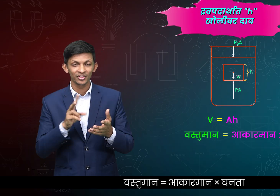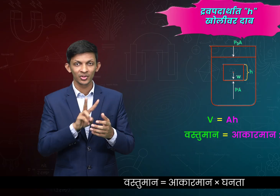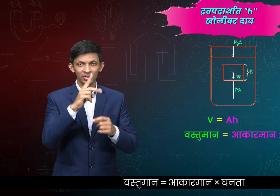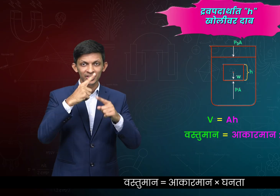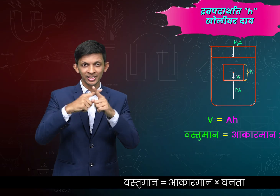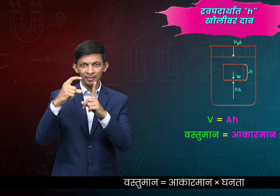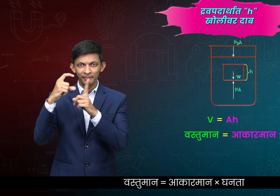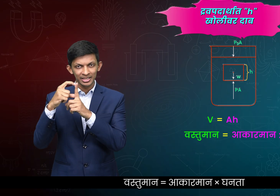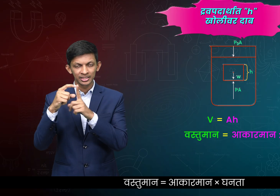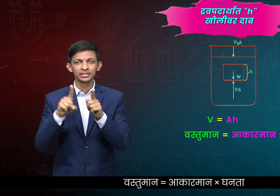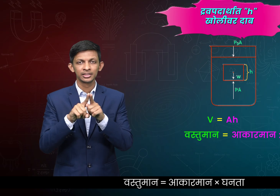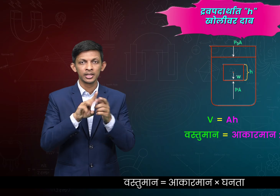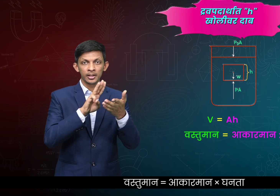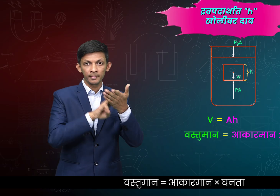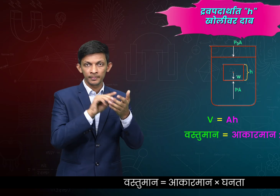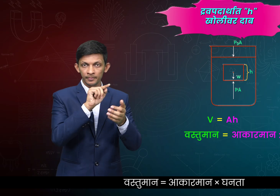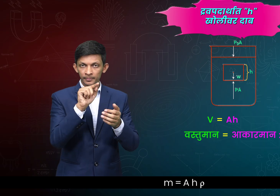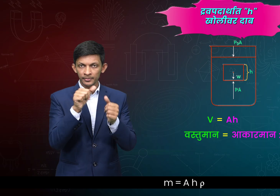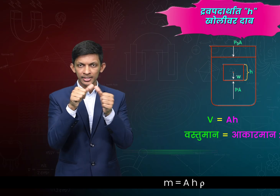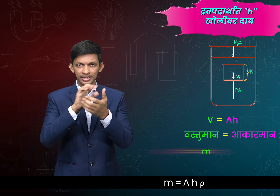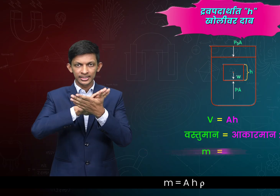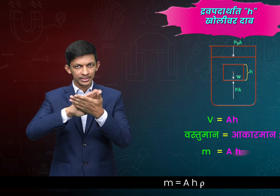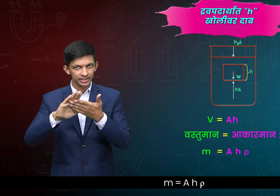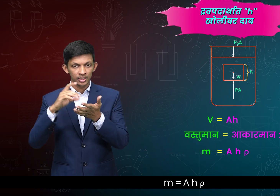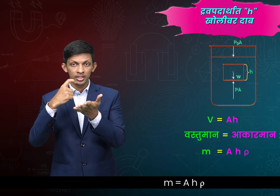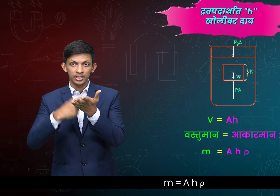म्हणजेच वस्तुमान आकारमान आणि घनता